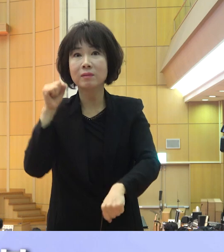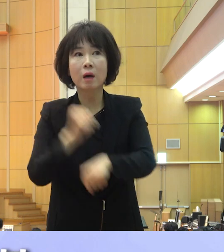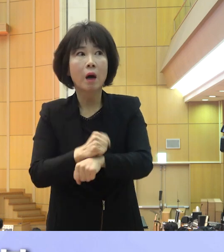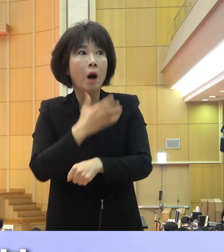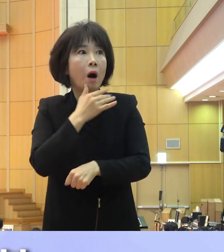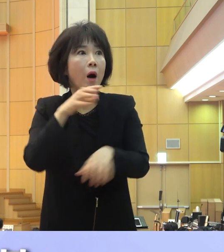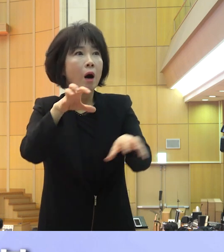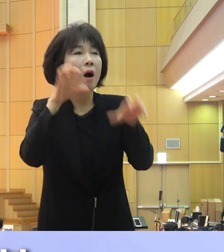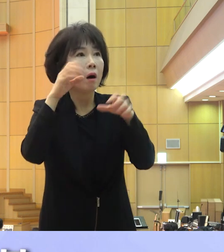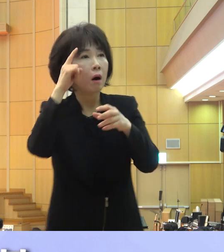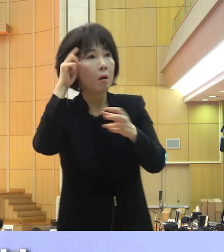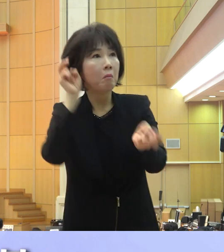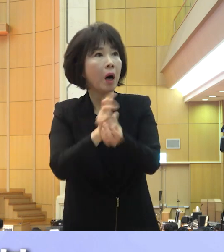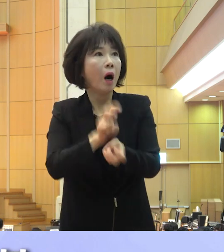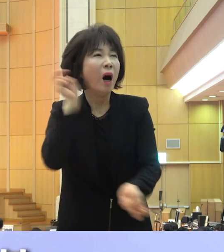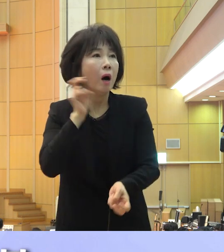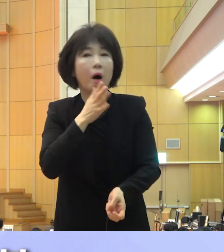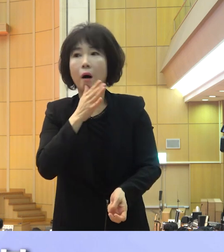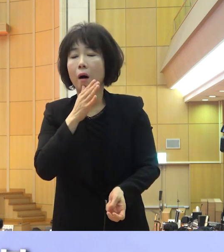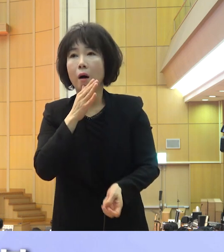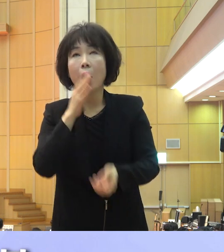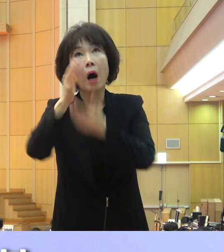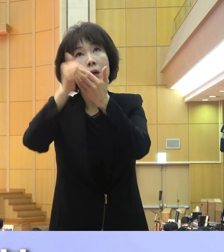때문에 야,